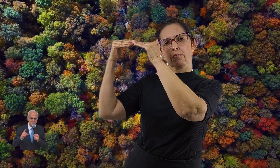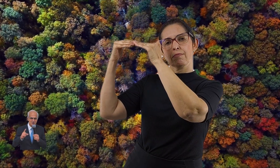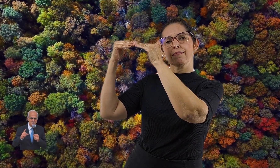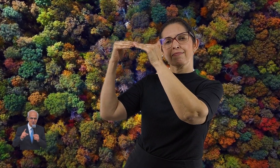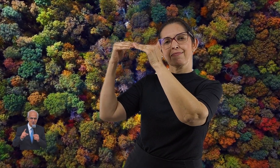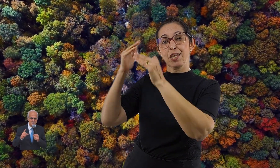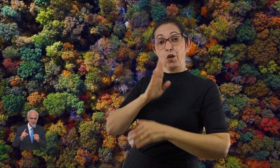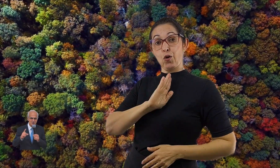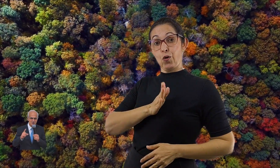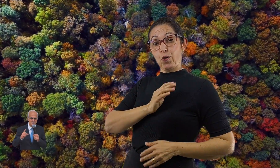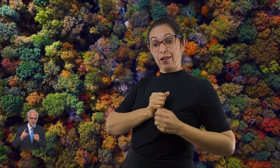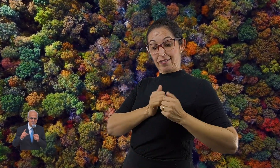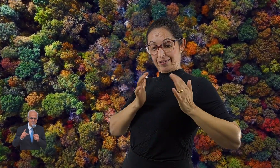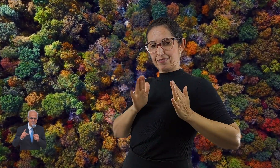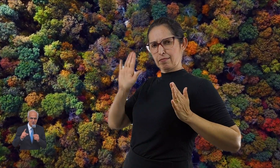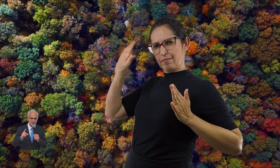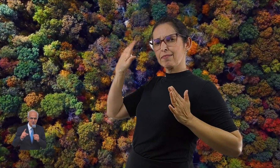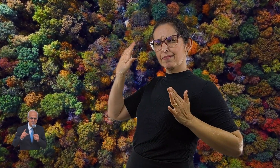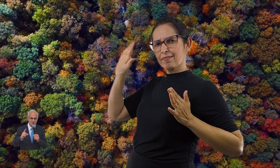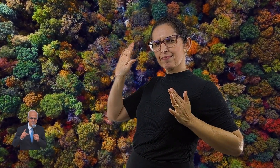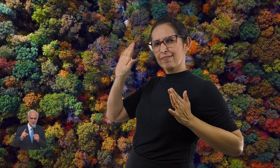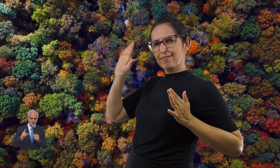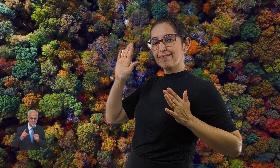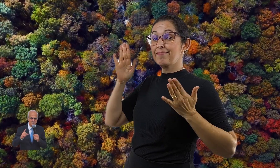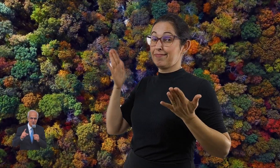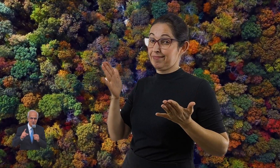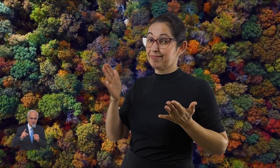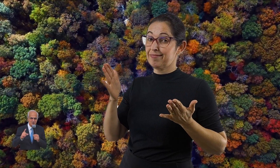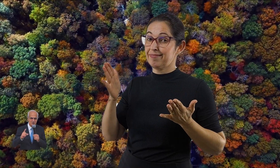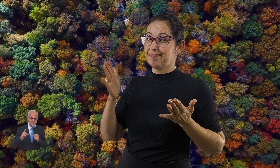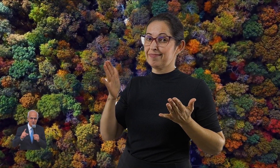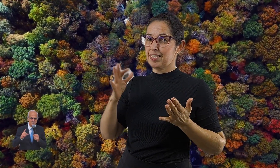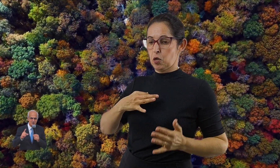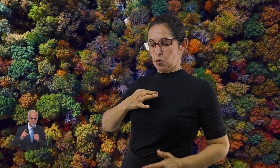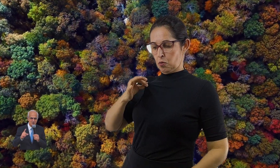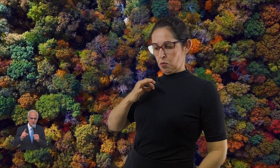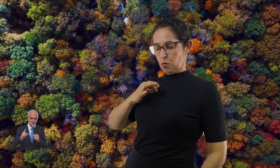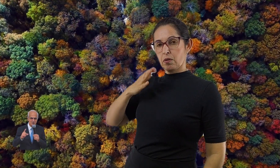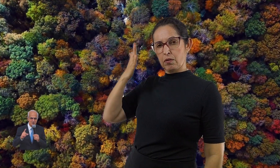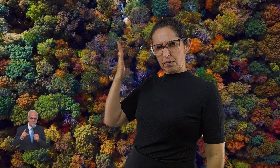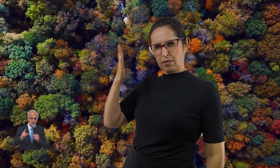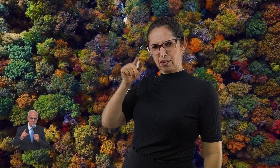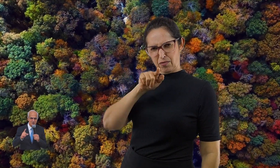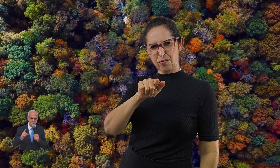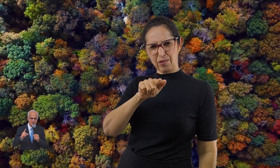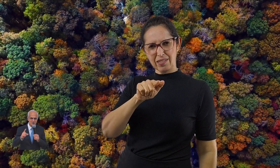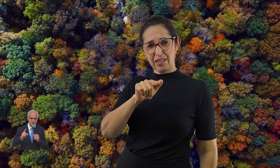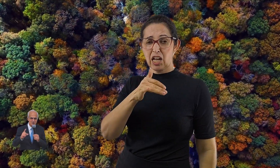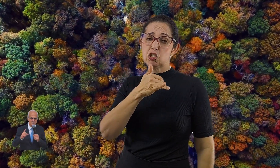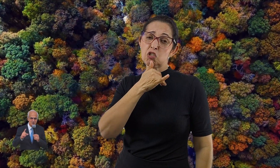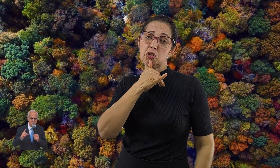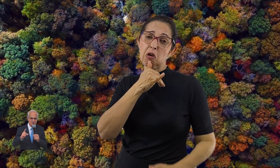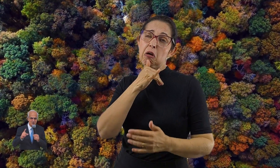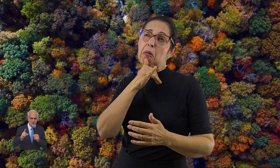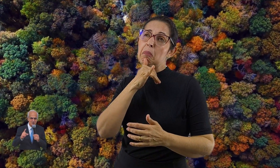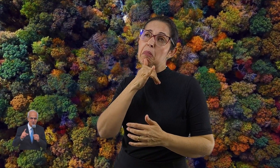um coração mais propício ao Senhor, mais à disposição do Senhor, se você vai deixar as desculpas de